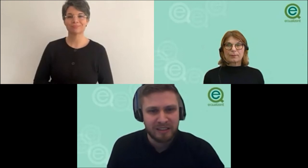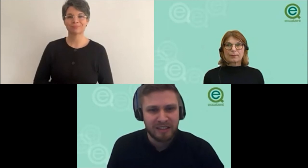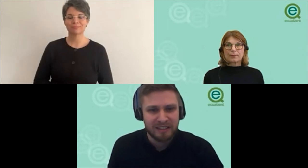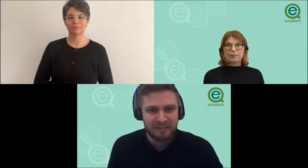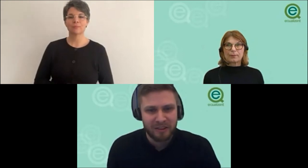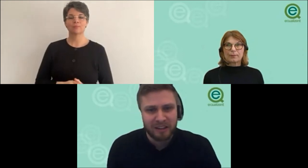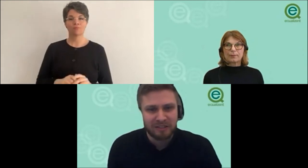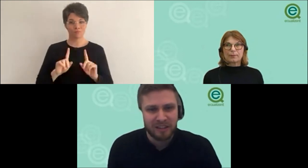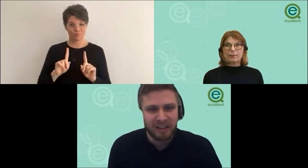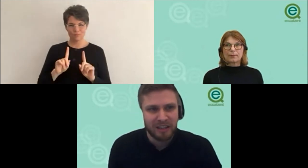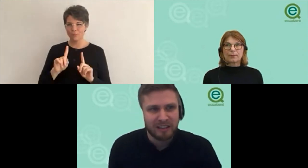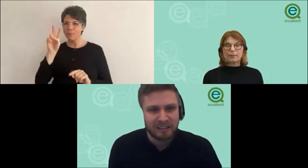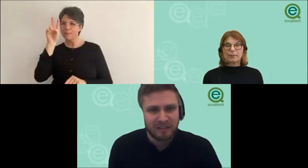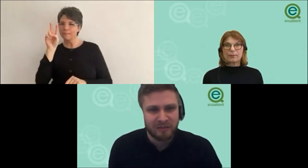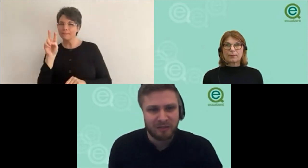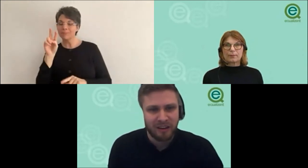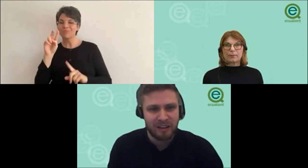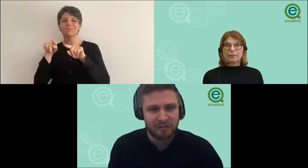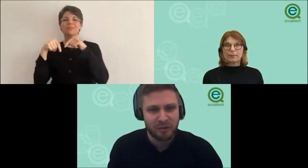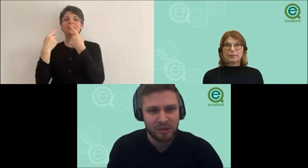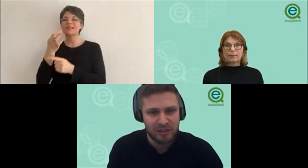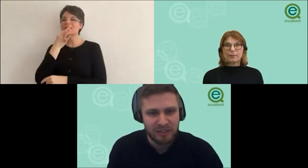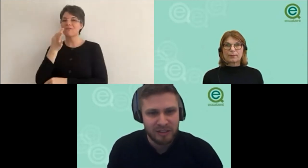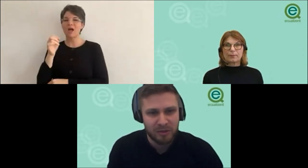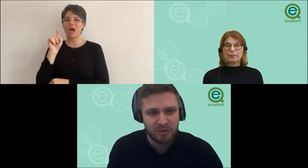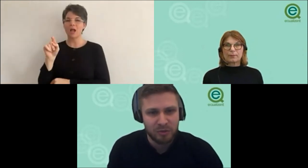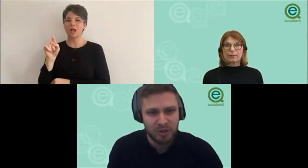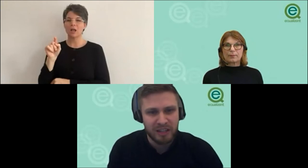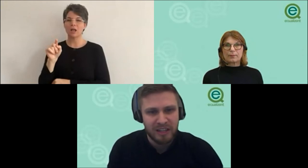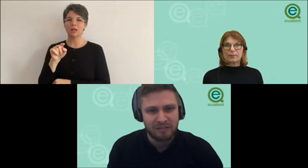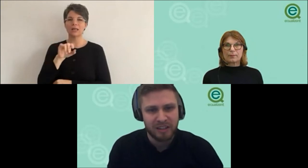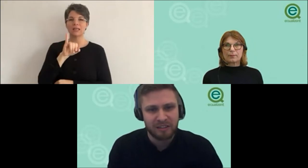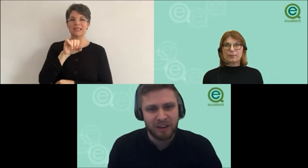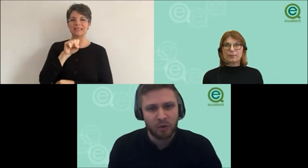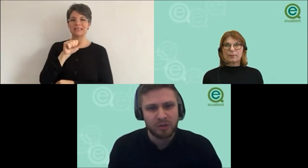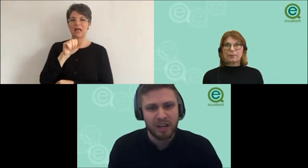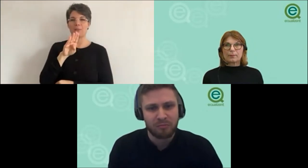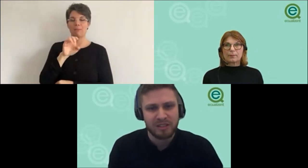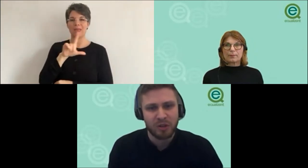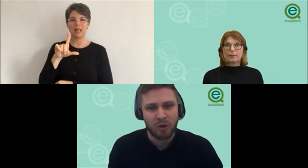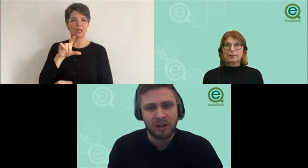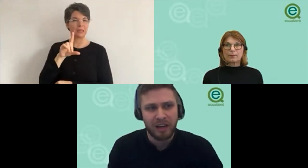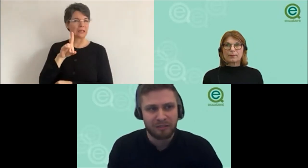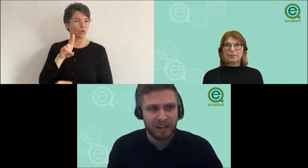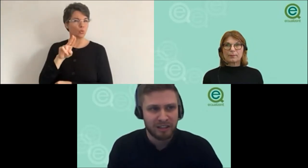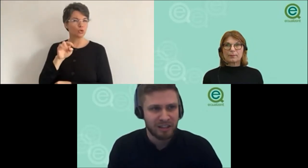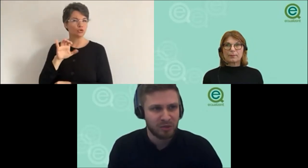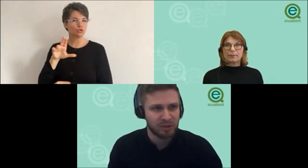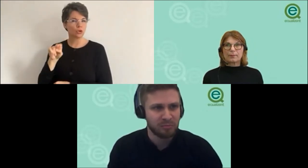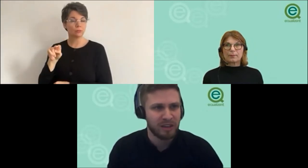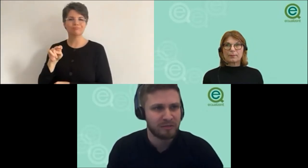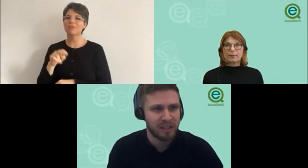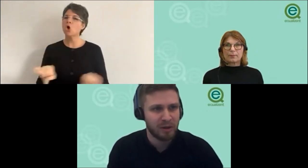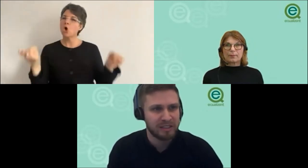Eine der nächsten Fragen, die wir hatten, war von Isabel Dunschen. Welche Erfahrungen haben Sie mit